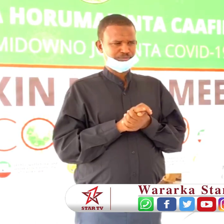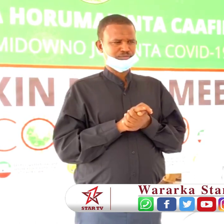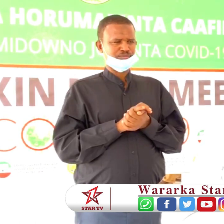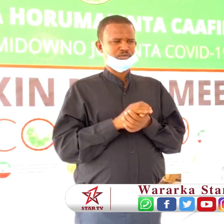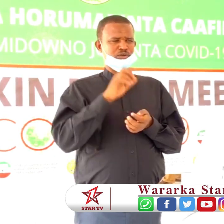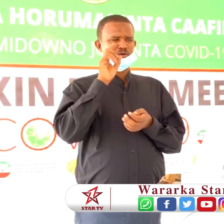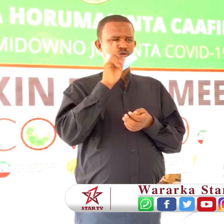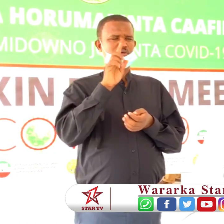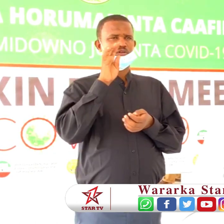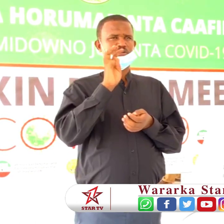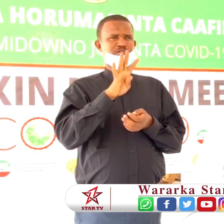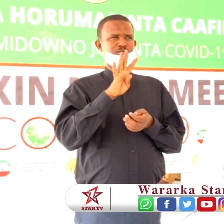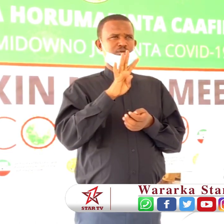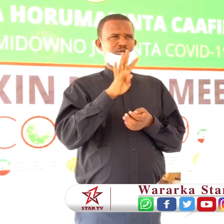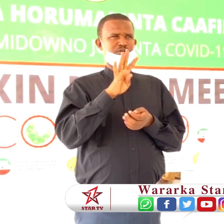weeye